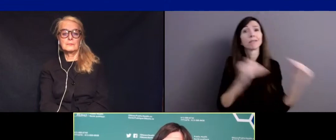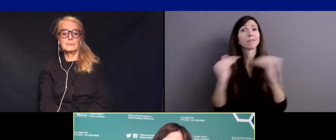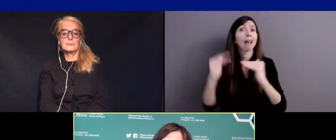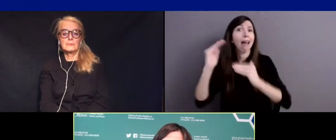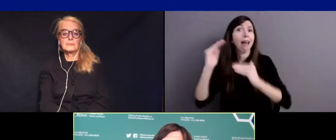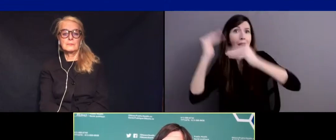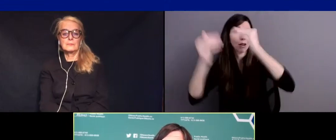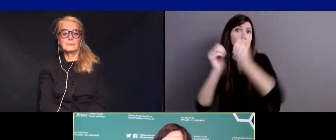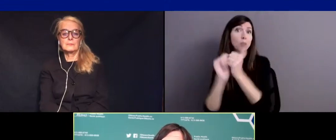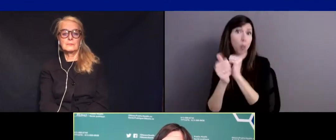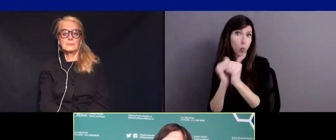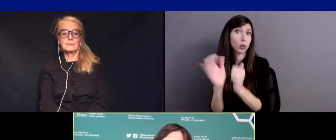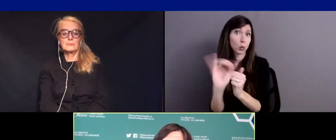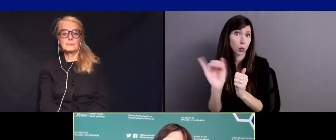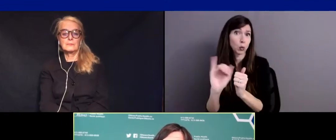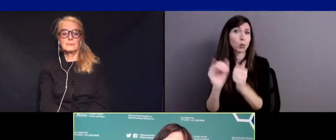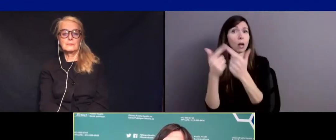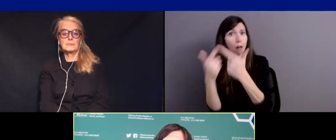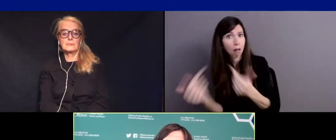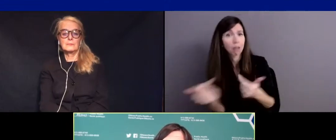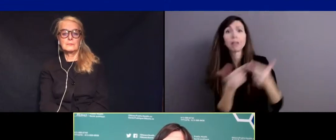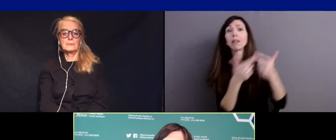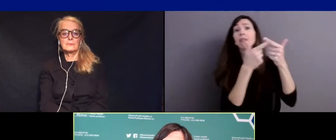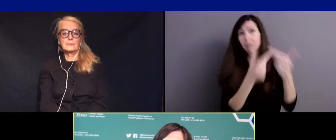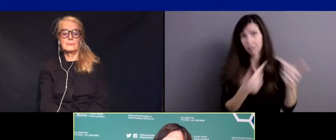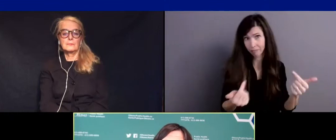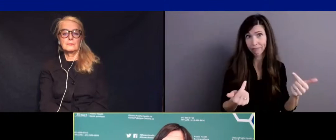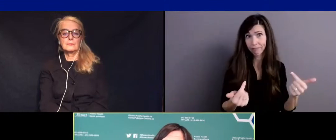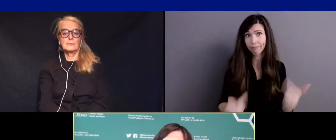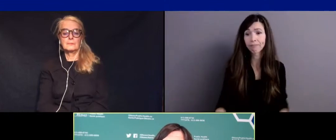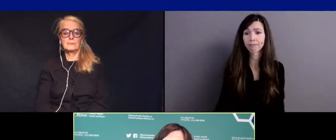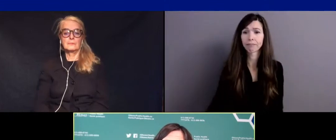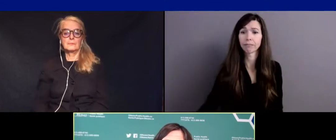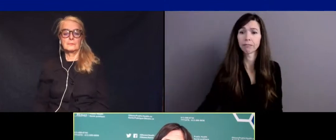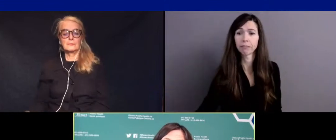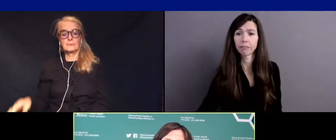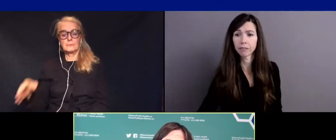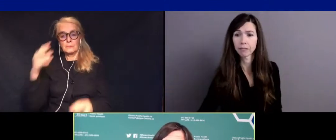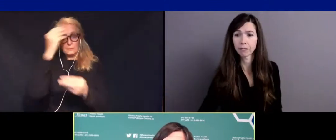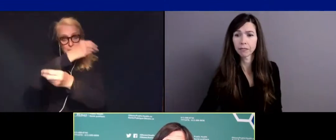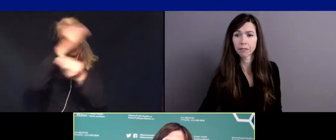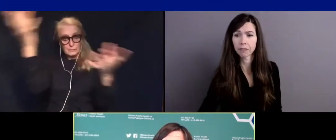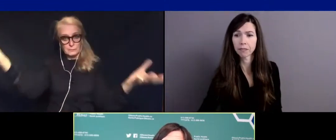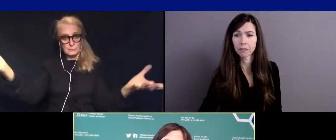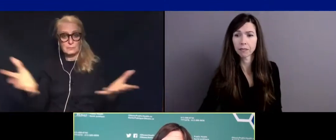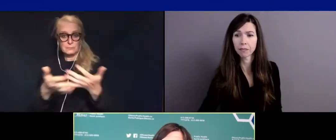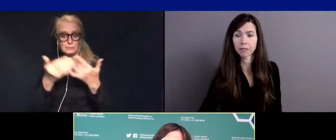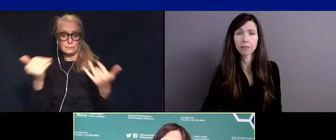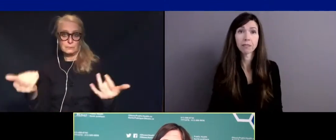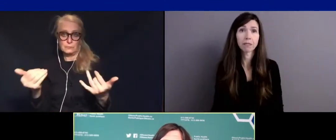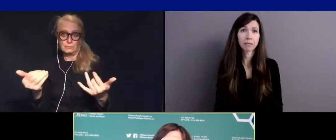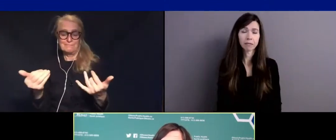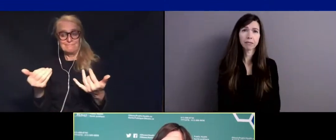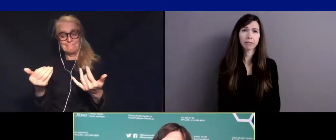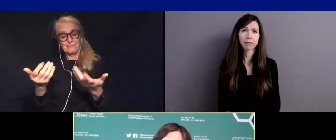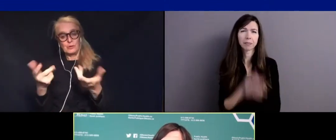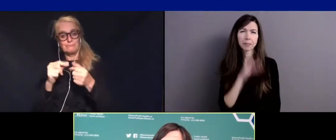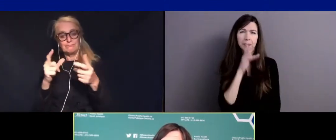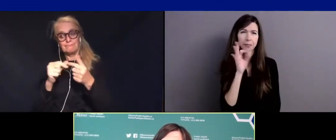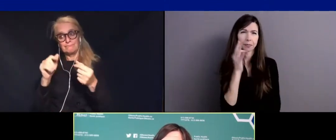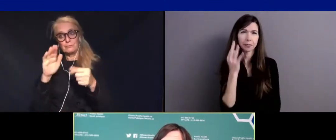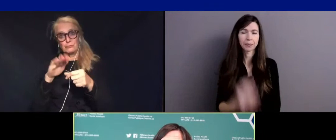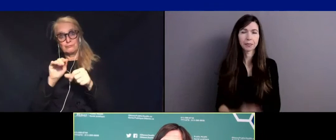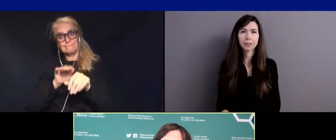sports. Le message pour le public aujourd'hui, lorsqu'il s'agit de réduire les méfaits de la pandémie de la